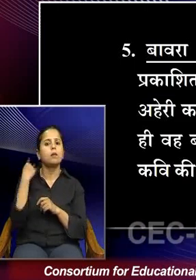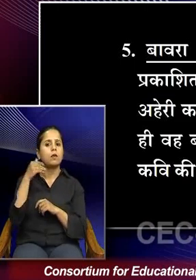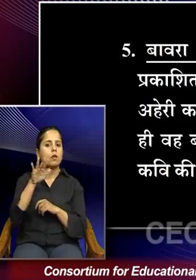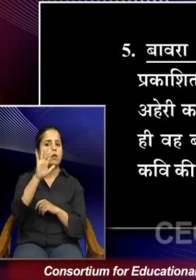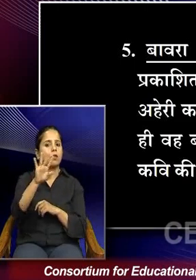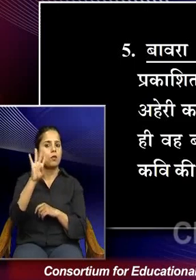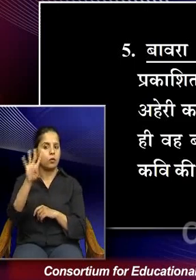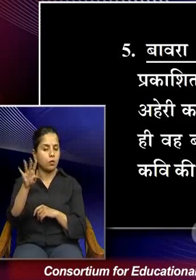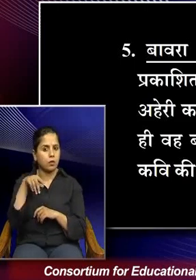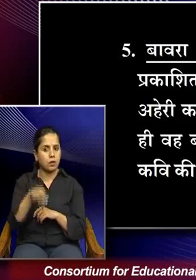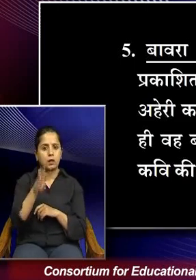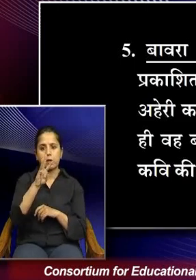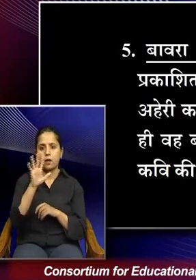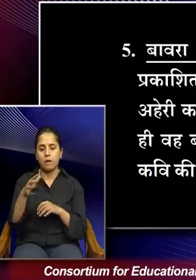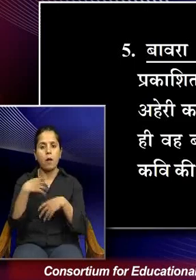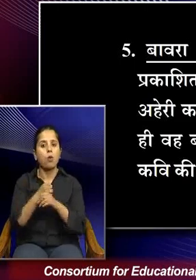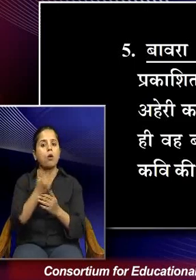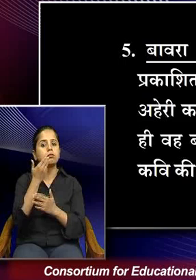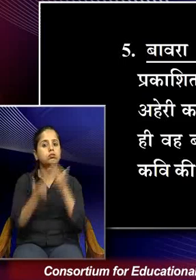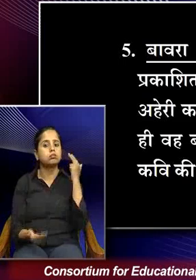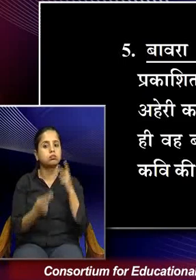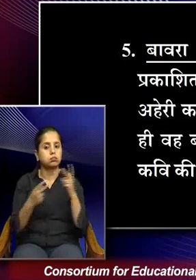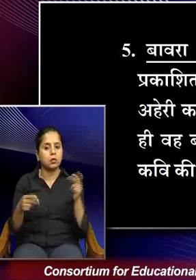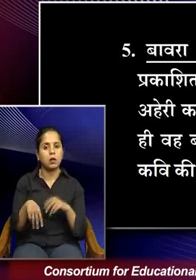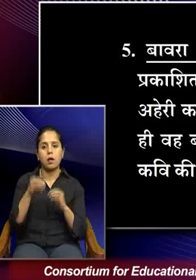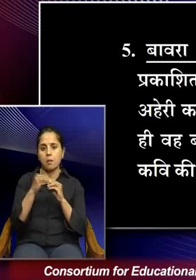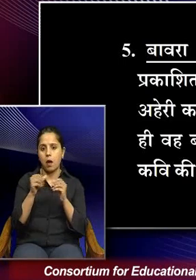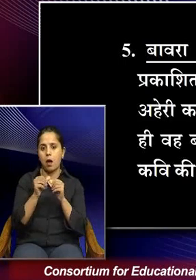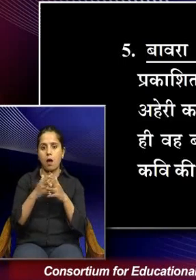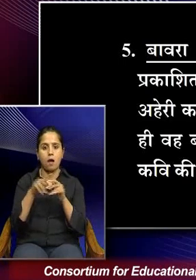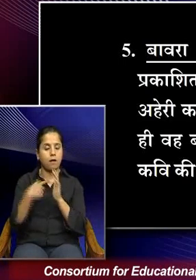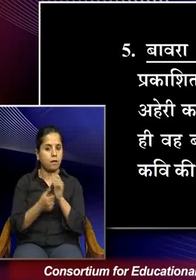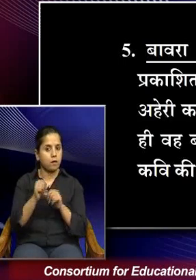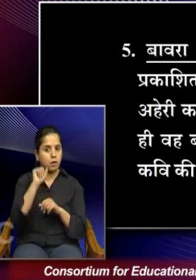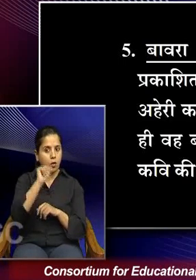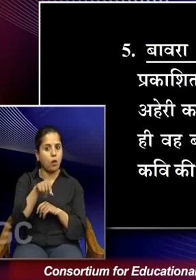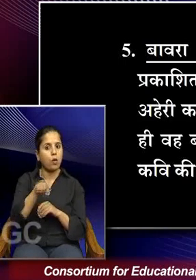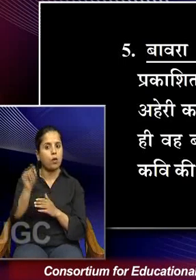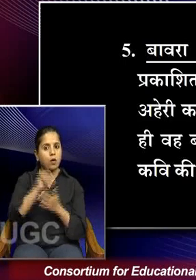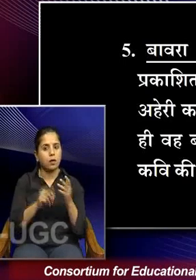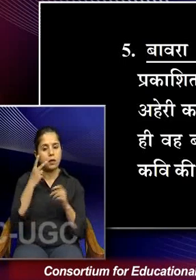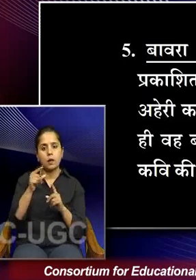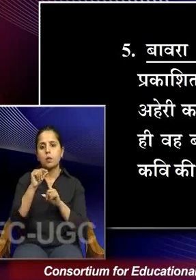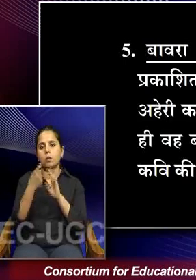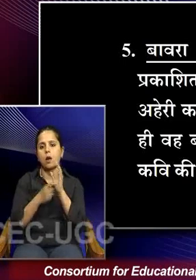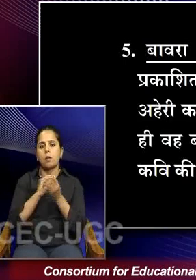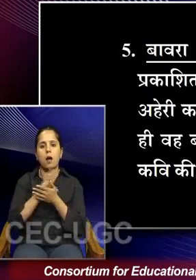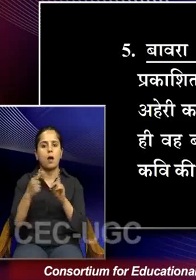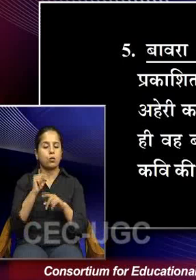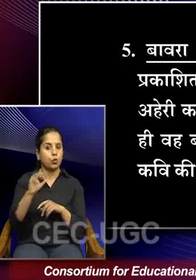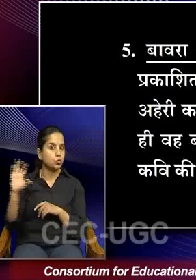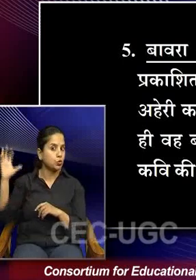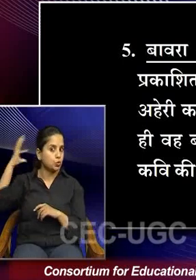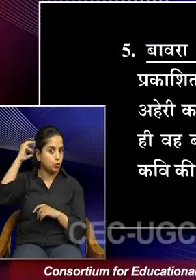35 कविताओं का संग्रह अहेरी कविता में प्रभात का सूर्य